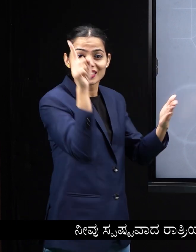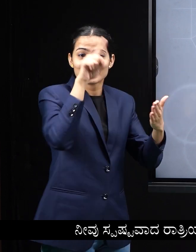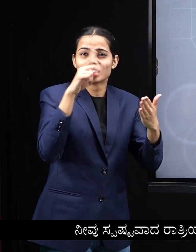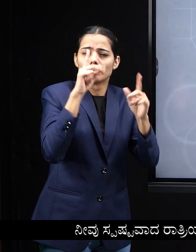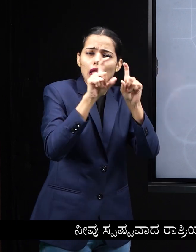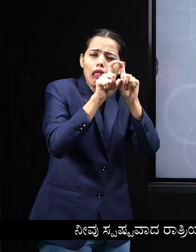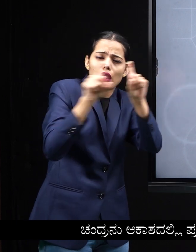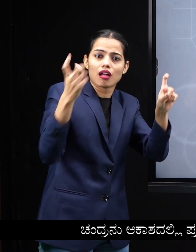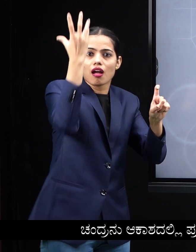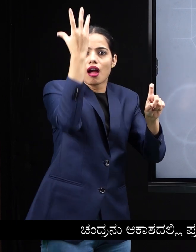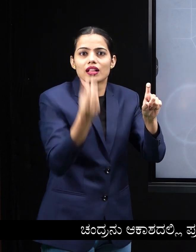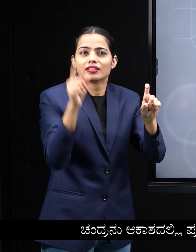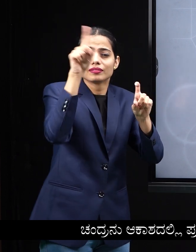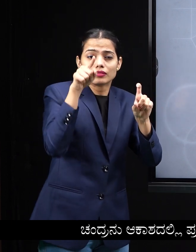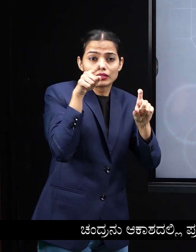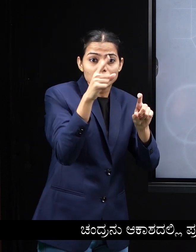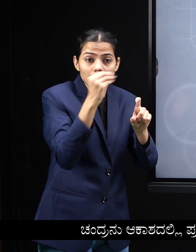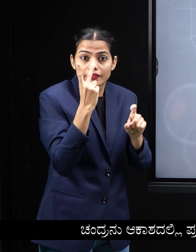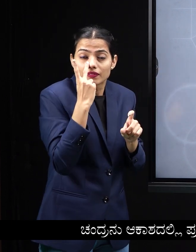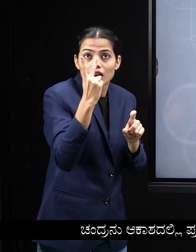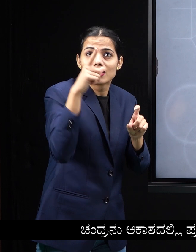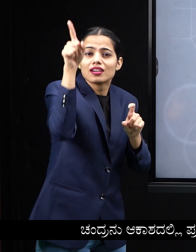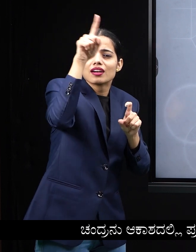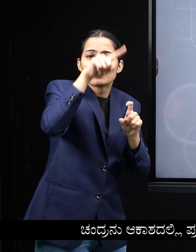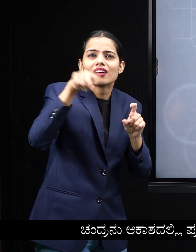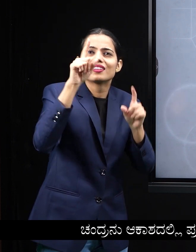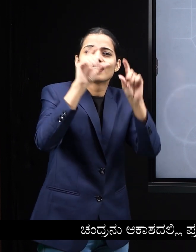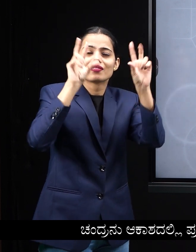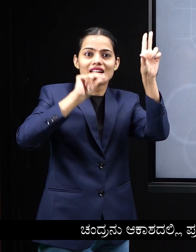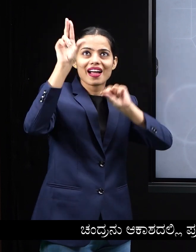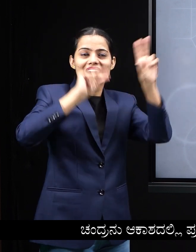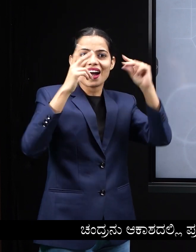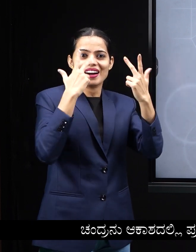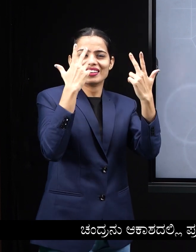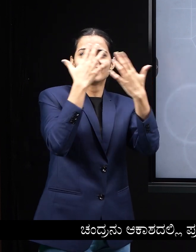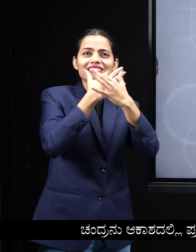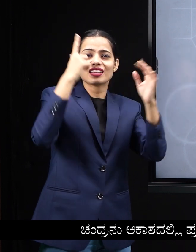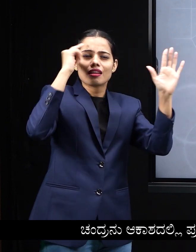ಮತ್ತು ಚಂದ್ರನು ಆಕಾಶದಲ್ಲಿ ಪ್ರಕಾಶಮಾನವಾಗಿ ಹೊಳೆಯುತ್ತಿದ್ದುದನ್ನು ನೀವು ಗಮನಿಸುತ್ತೀರಿ.